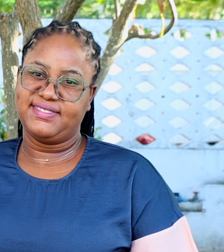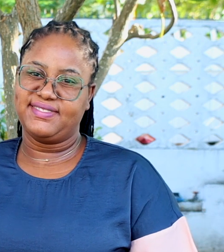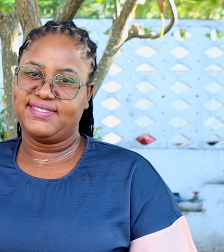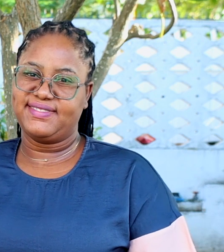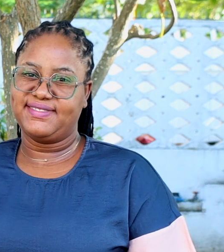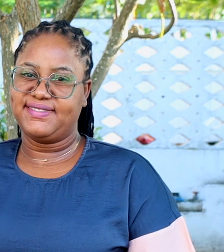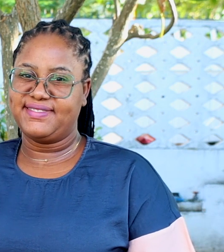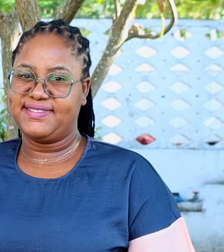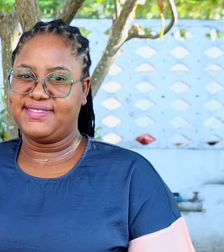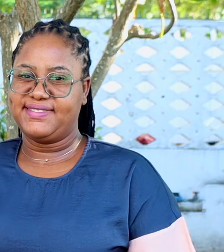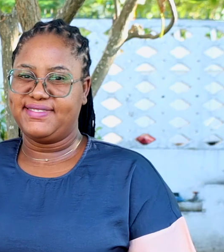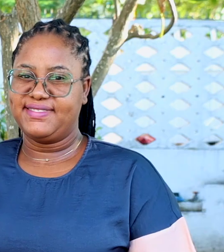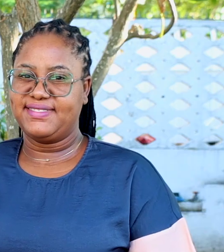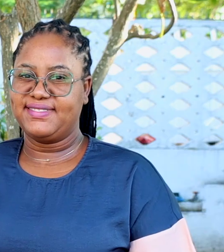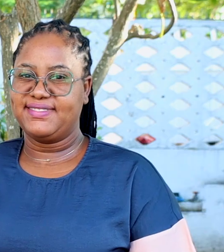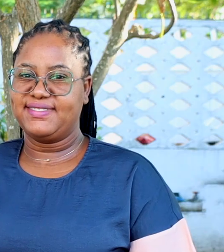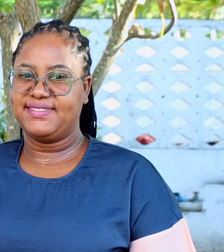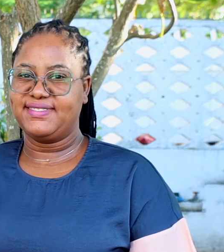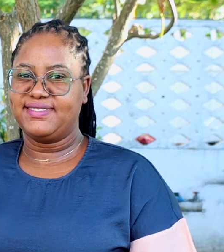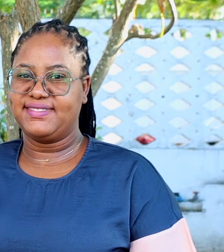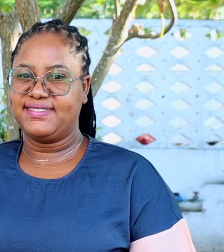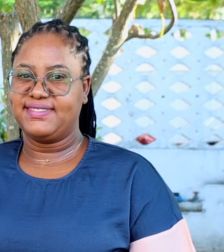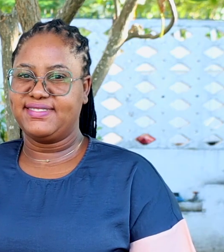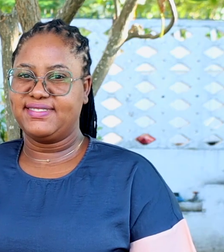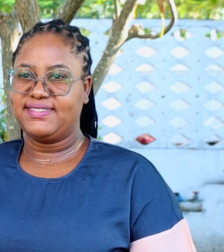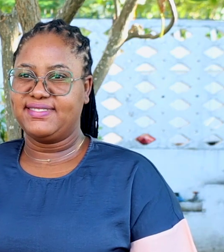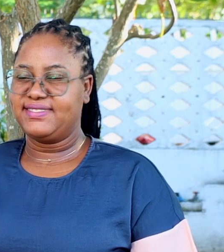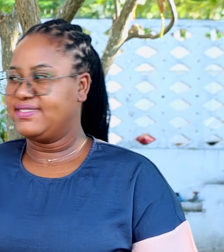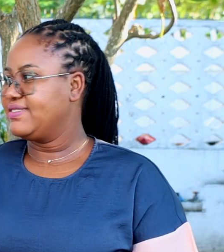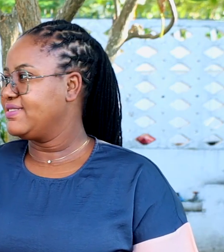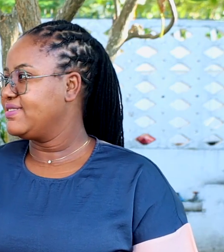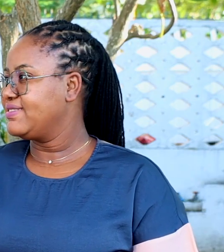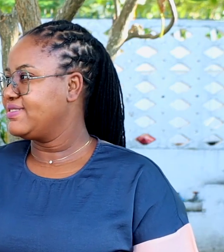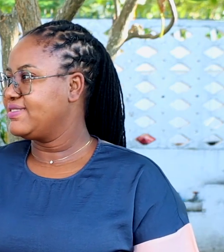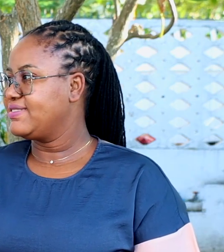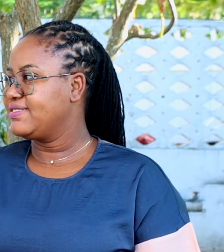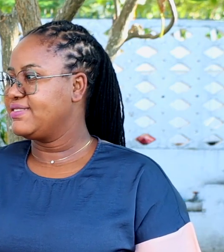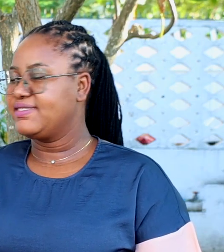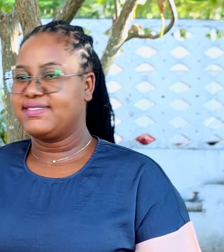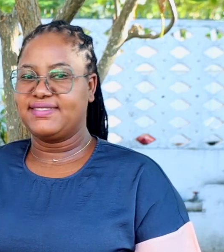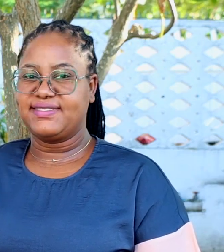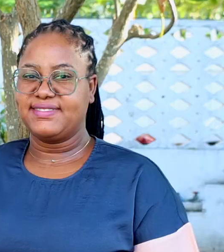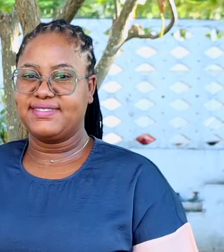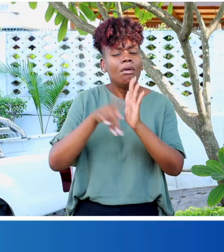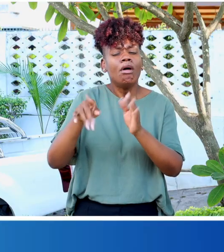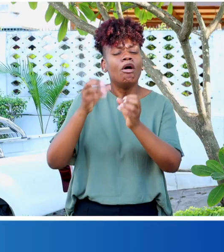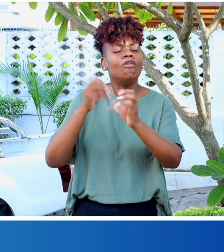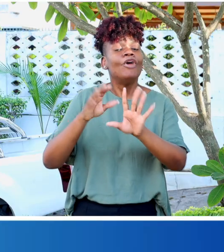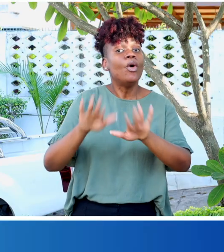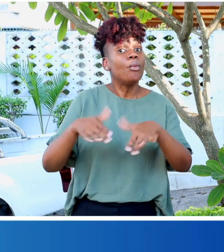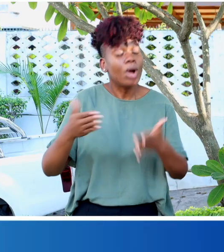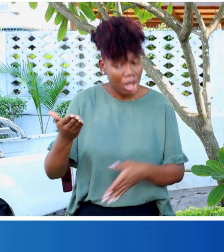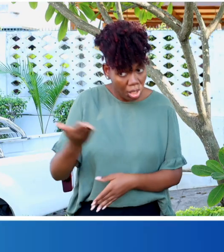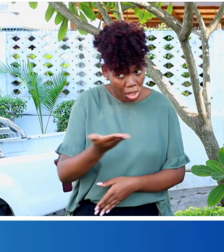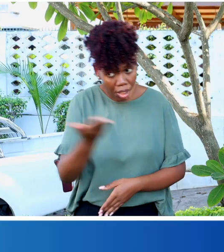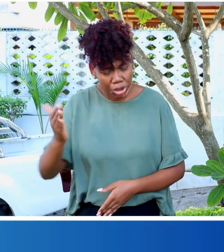Olá! Seja bem-vinda e bem-vindo à segunda e última parte do programa da TV Surdo. No primeiro bloco, refletimos